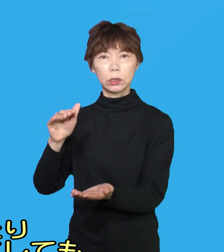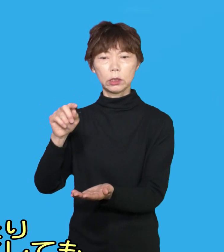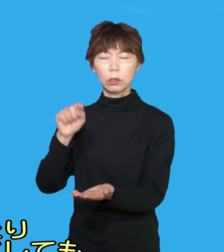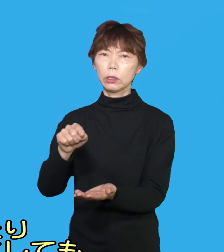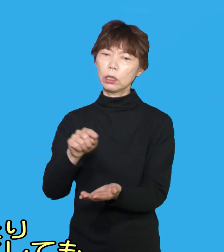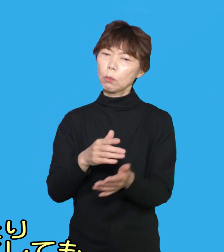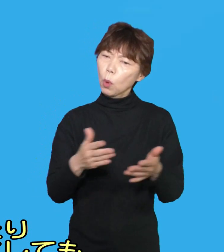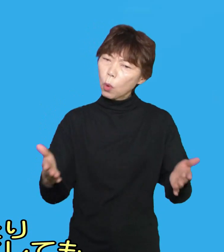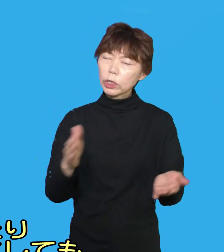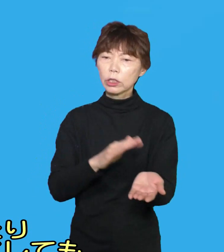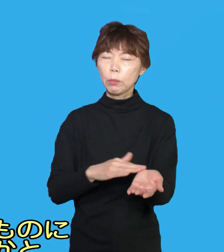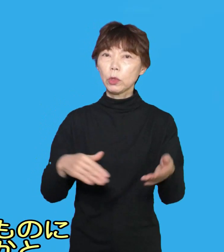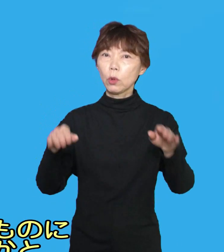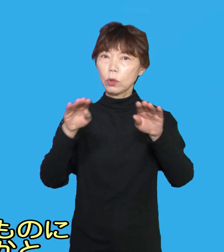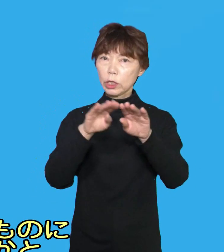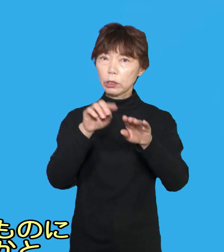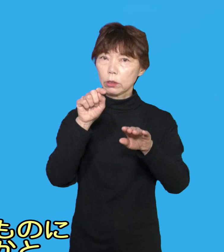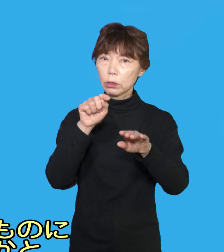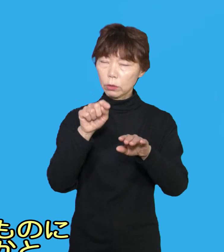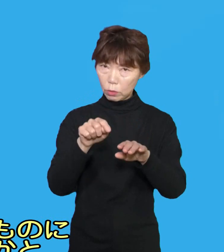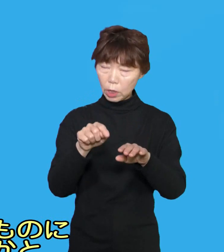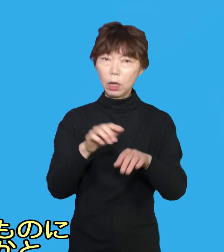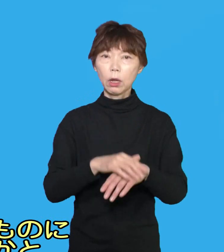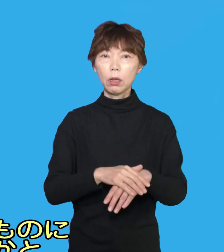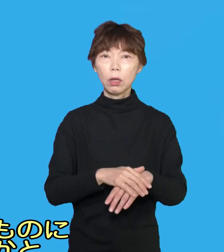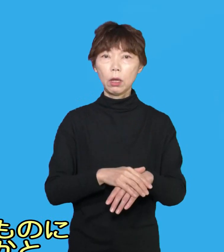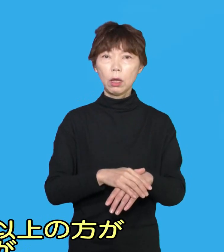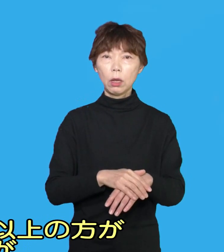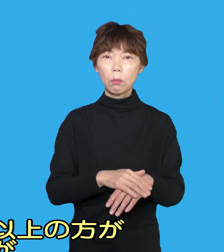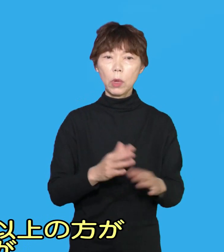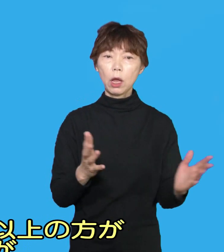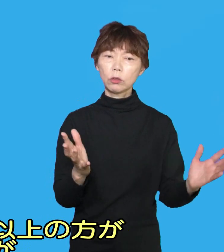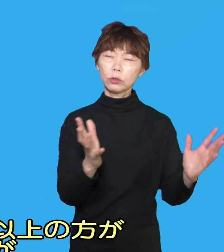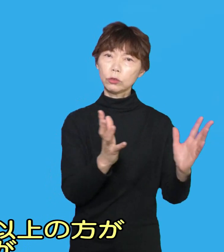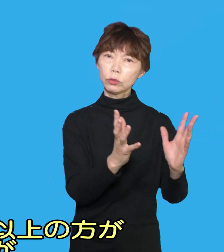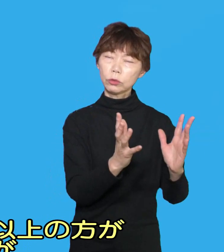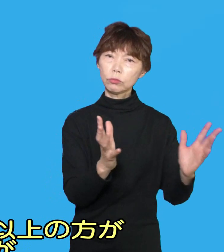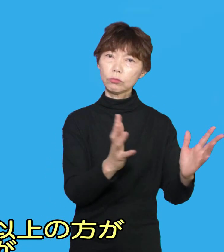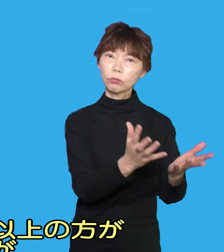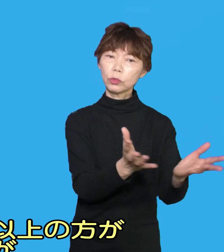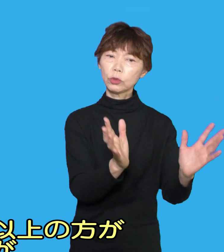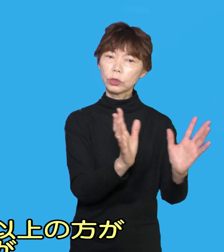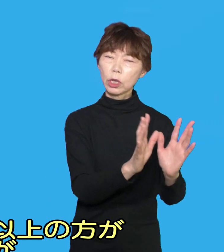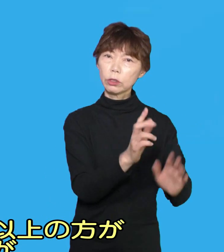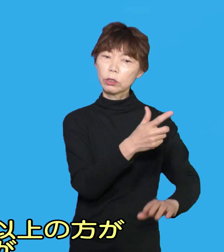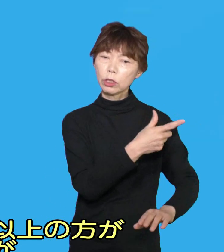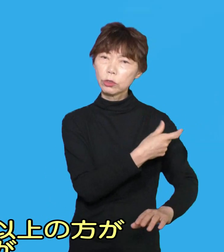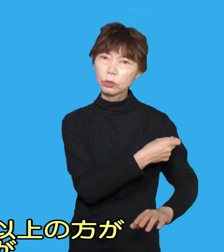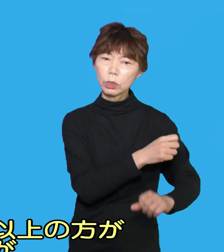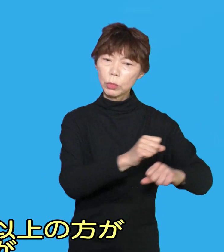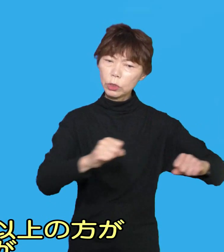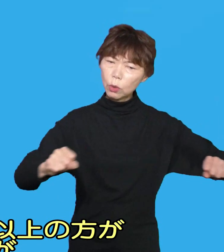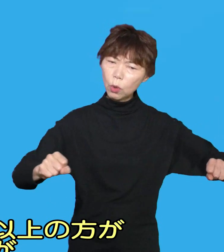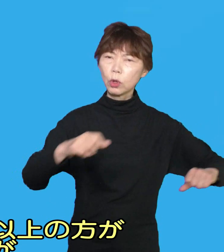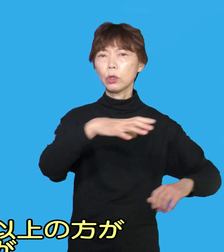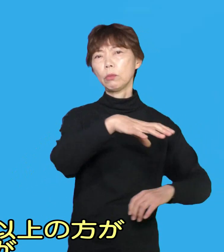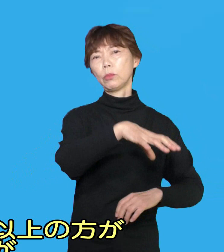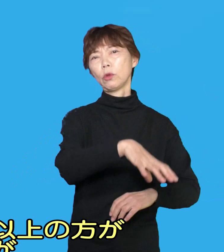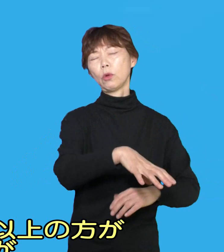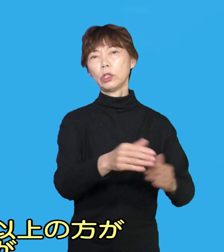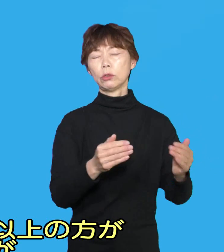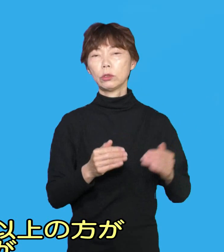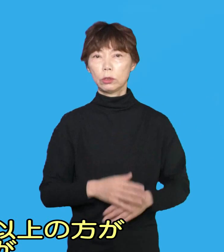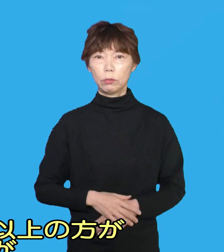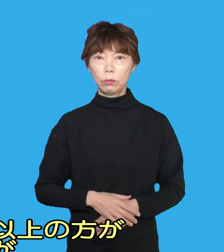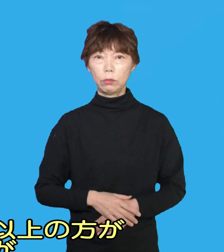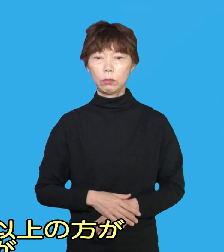ったりですね、まあ、集団接種の会場にしてもかなり大規模なものになるんじゃないかと。ただ実際に今16歳以上の方が対